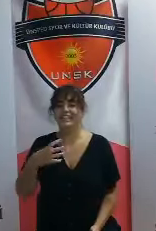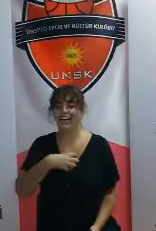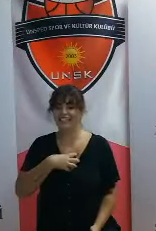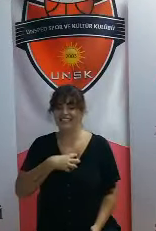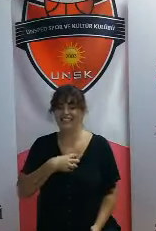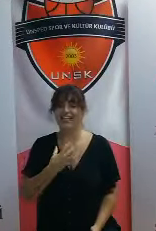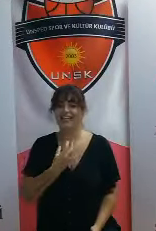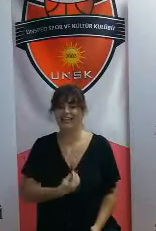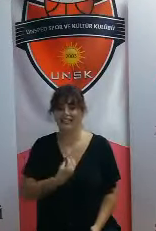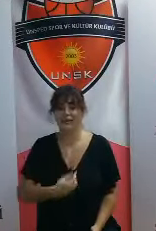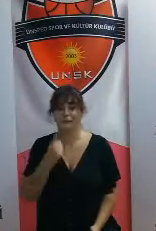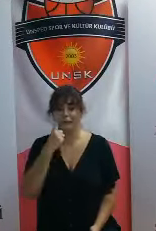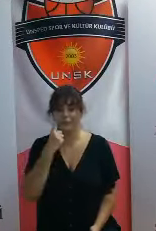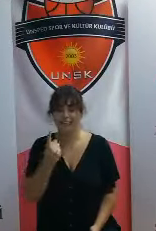Kendinize iyi bakın.